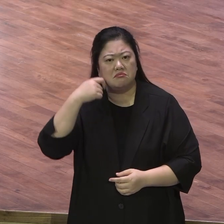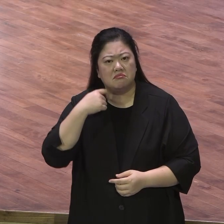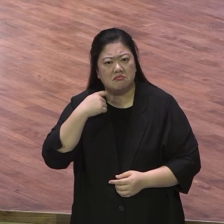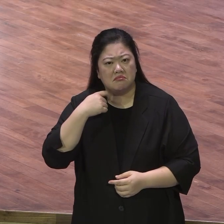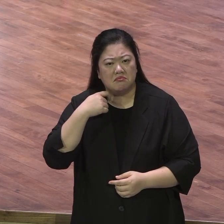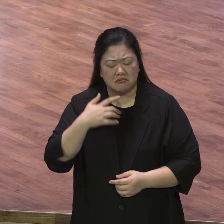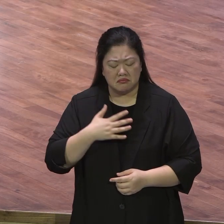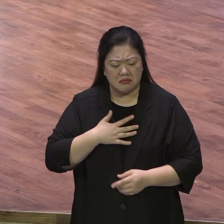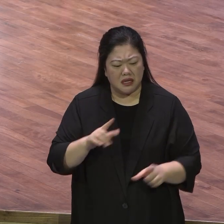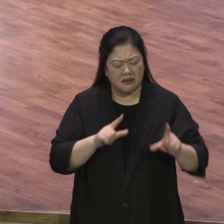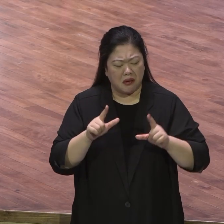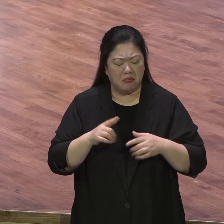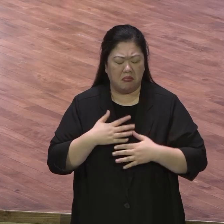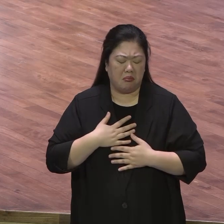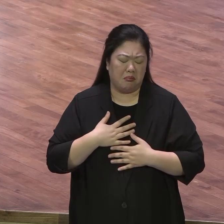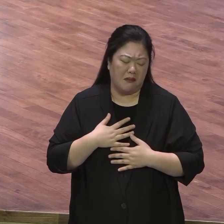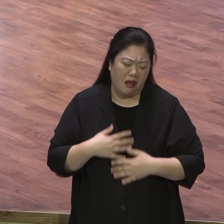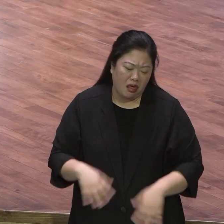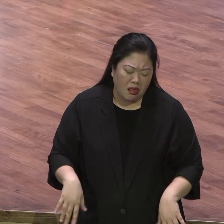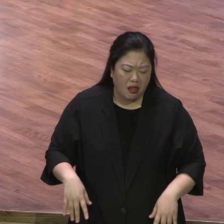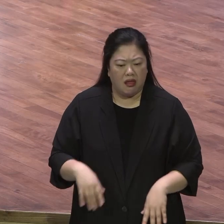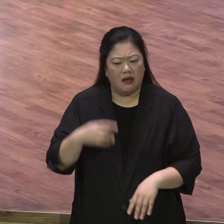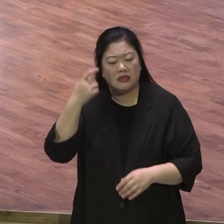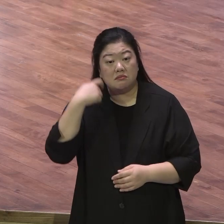피곤한 인생을 왜 힘든 인생을 사느냐